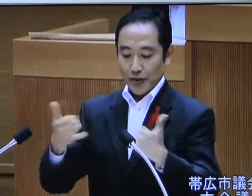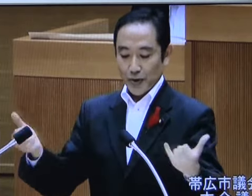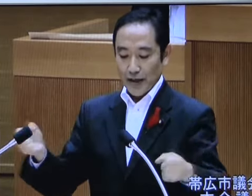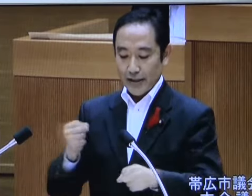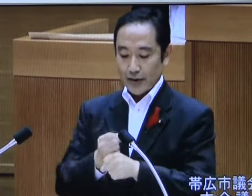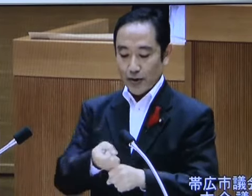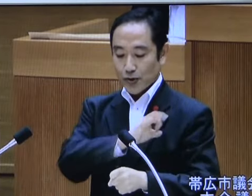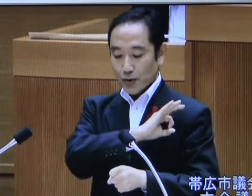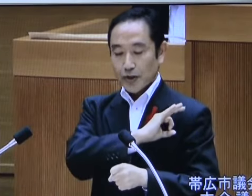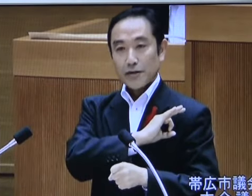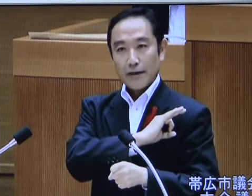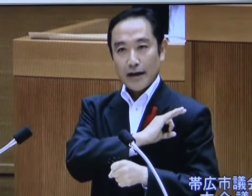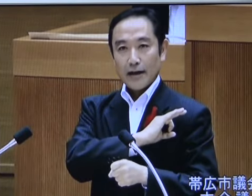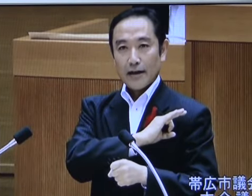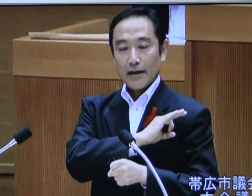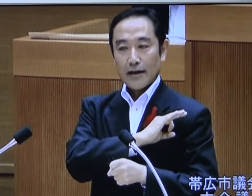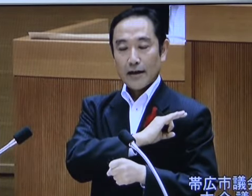障害者の職員は